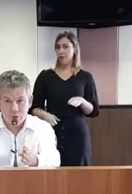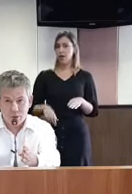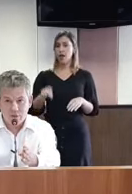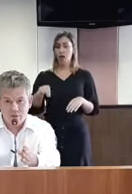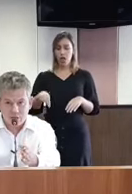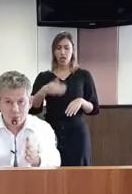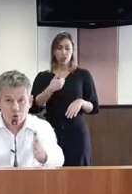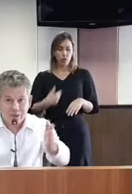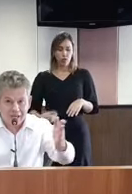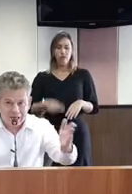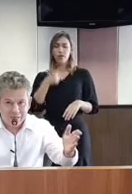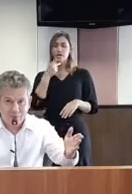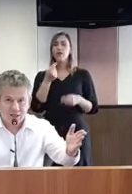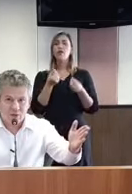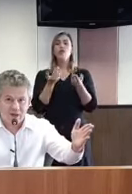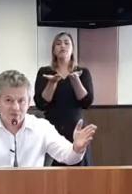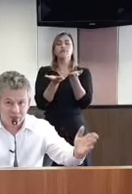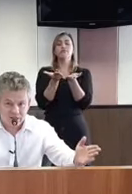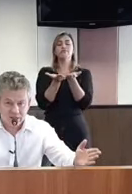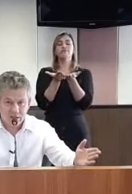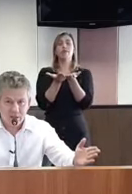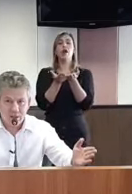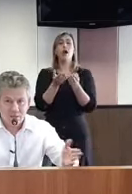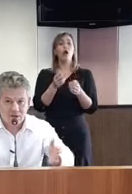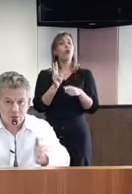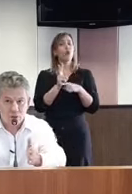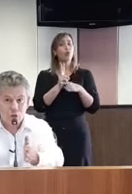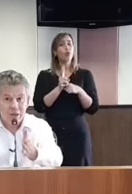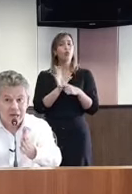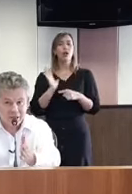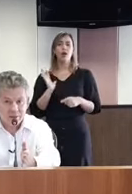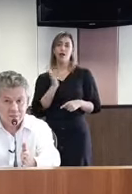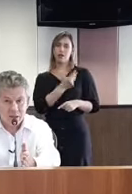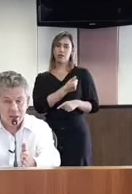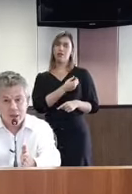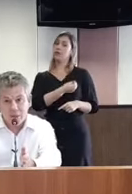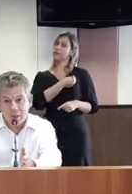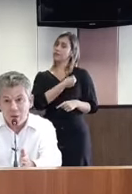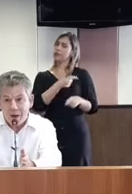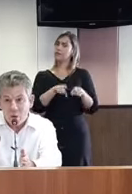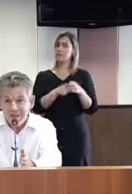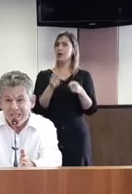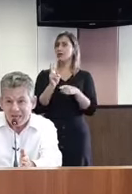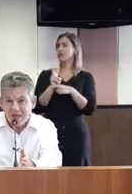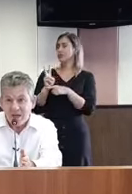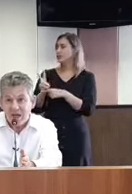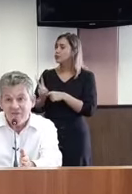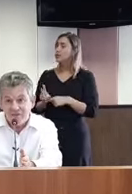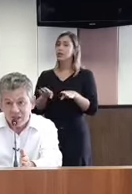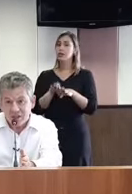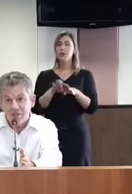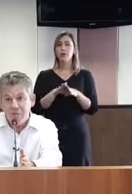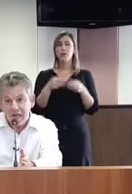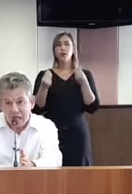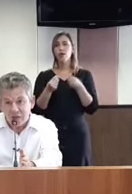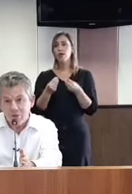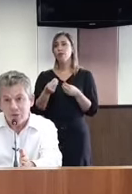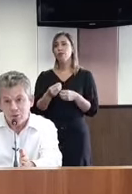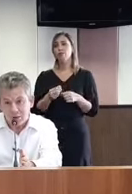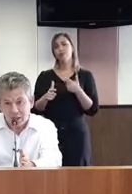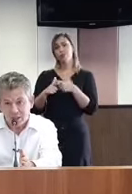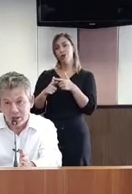equilíbrio. Vamos cuidar para salvar vidas, mas vamos cuidar também para não arruinar a vidas de